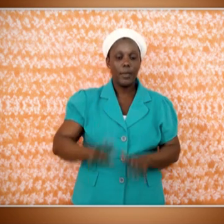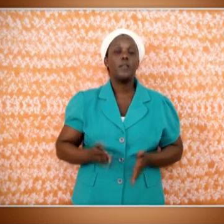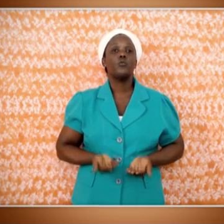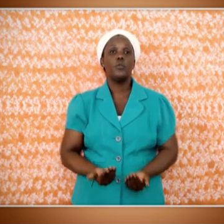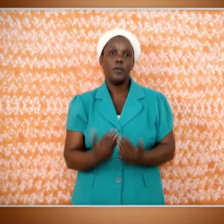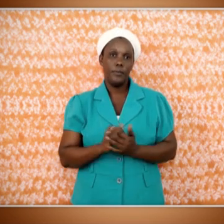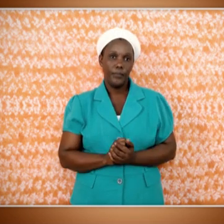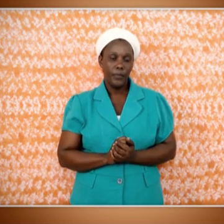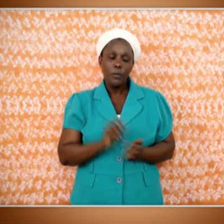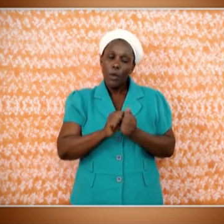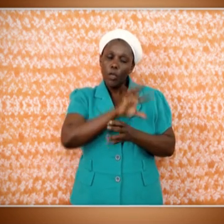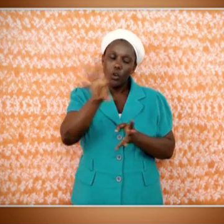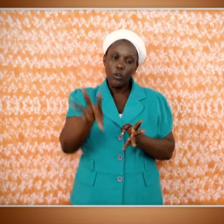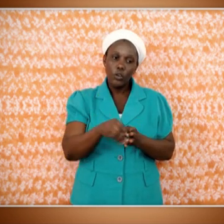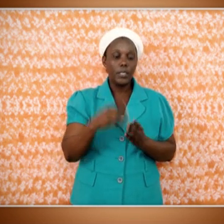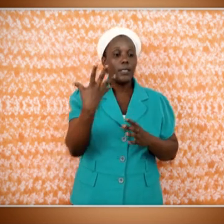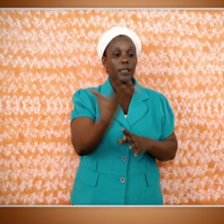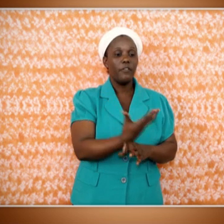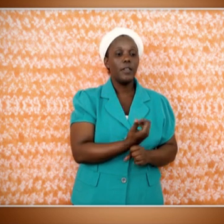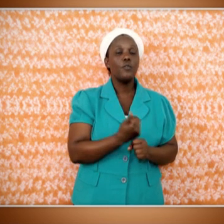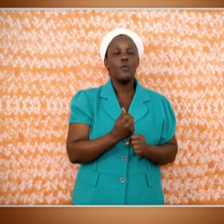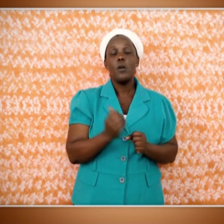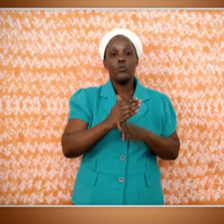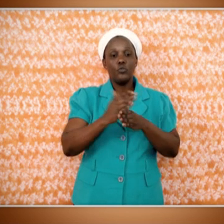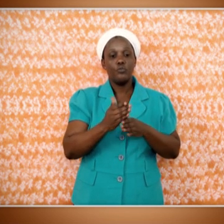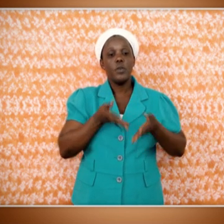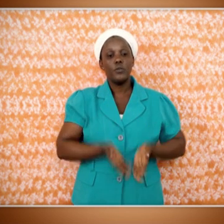kuzaa. Hii hufanikishwa kwa kutumia uzazi wa mpango.